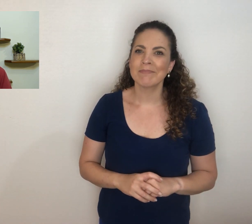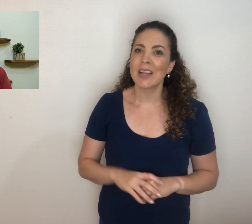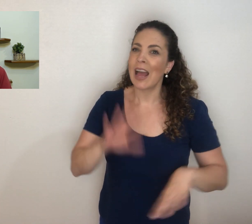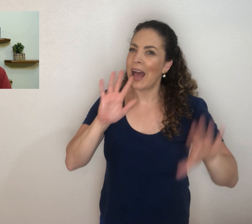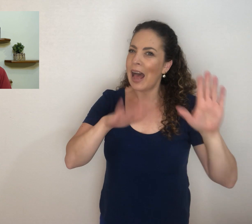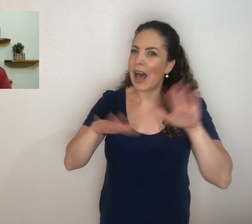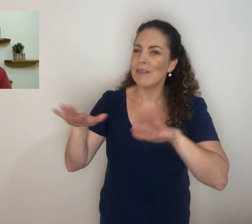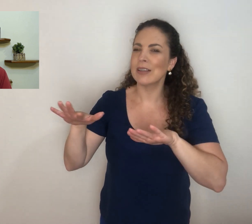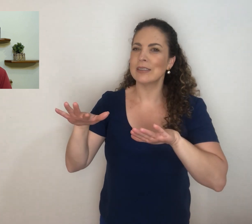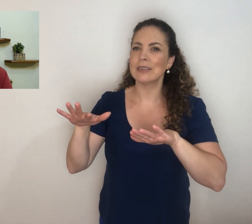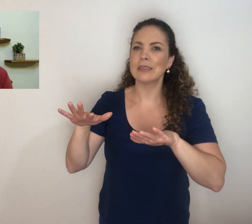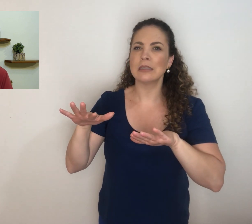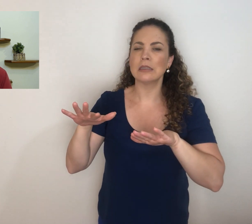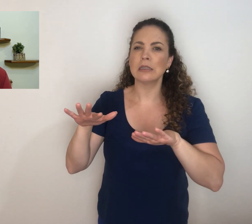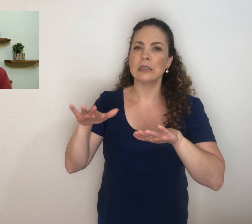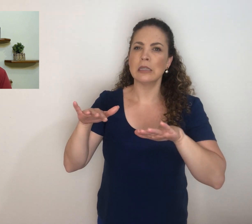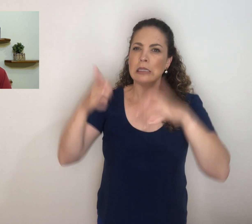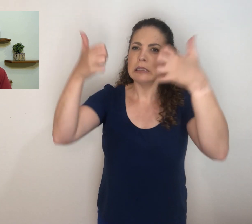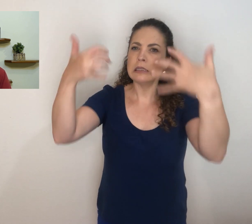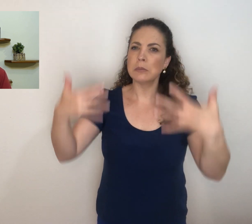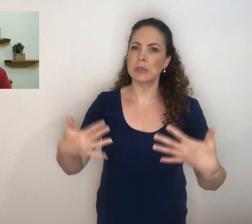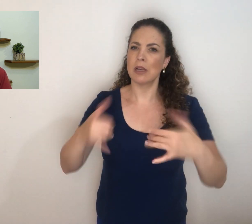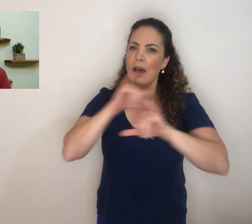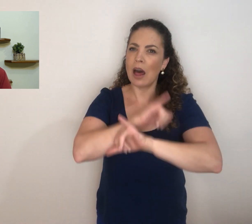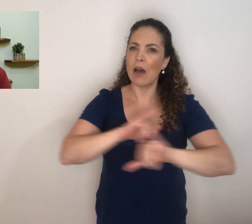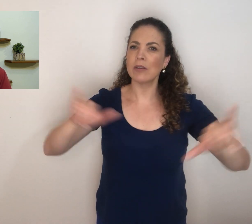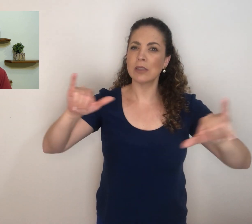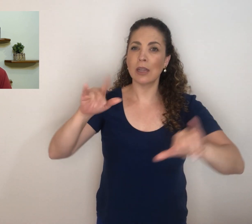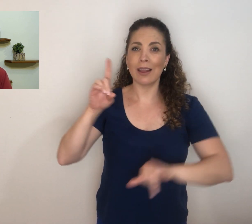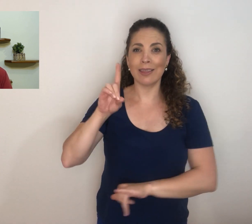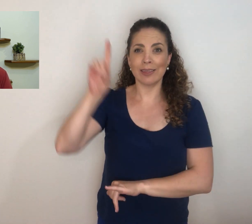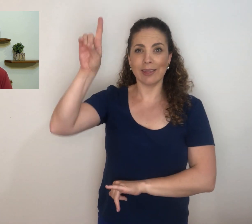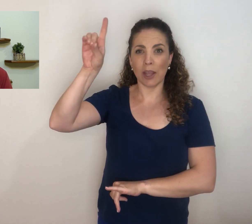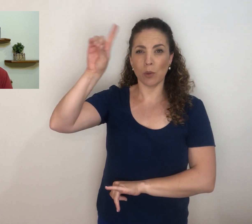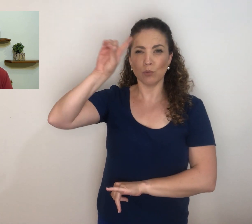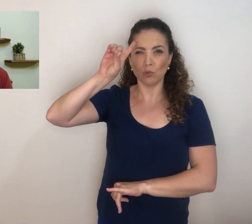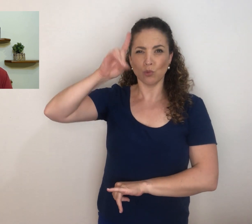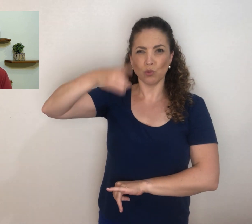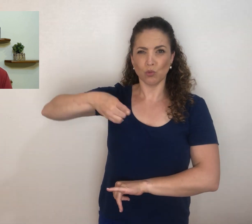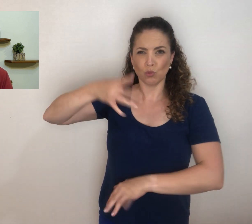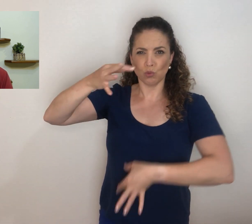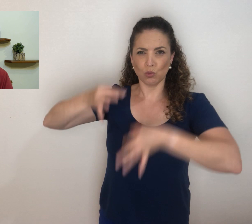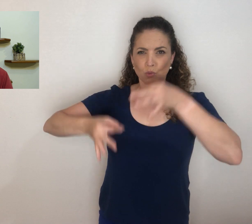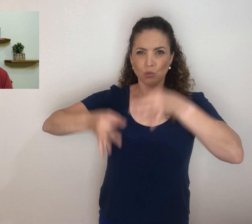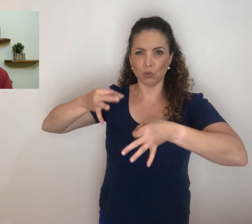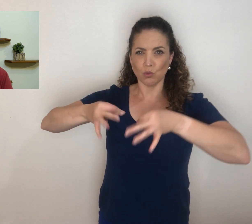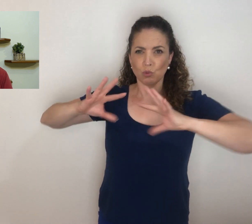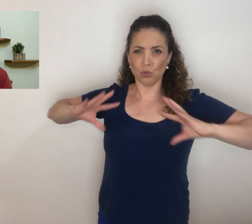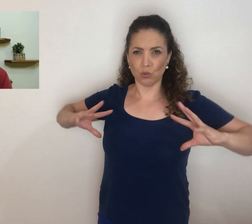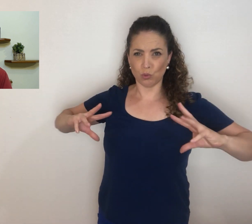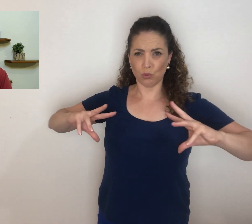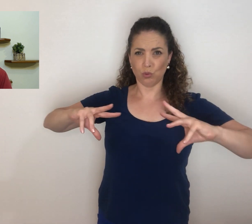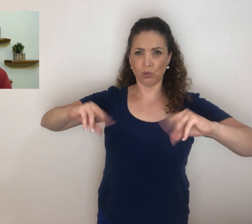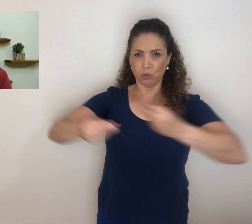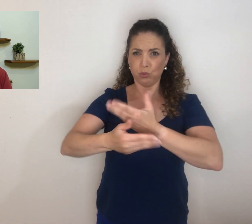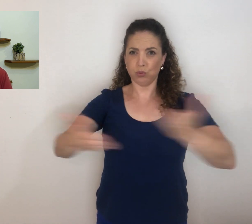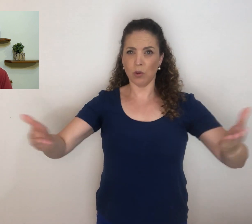falando do temível juízo de Deus, do qual nenhum homem se